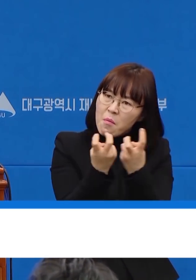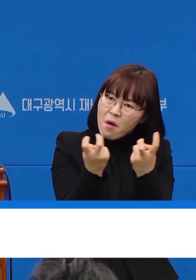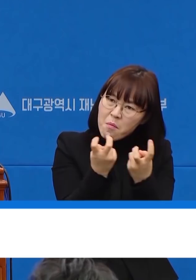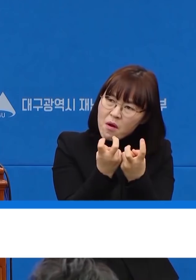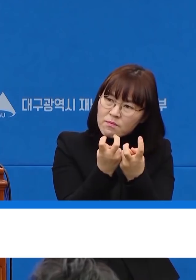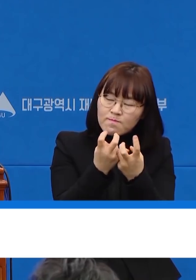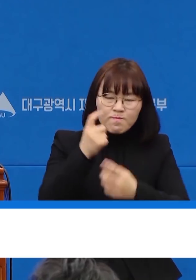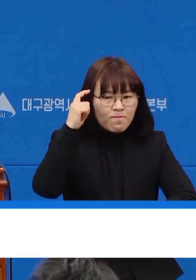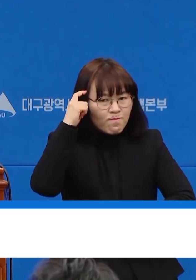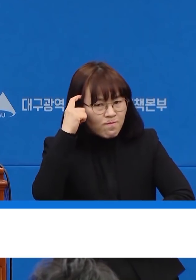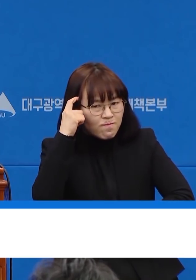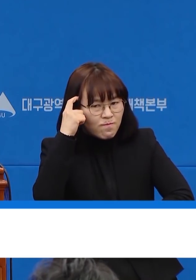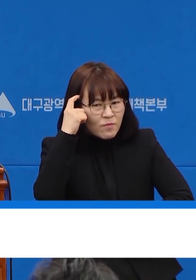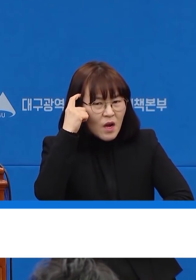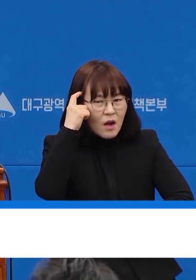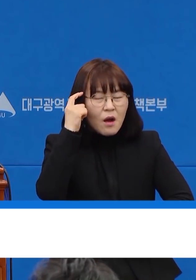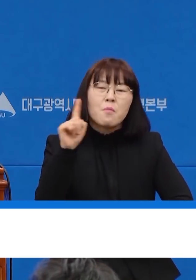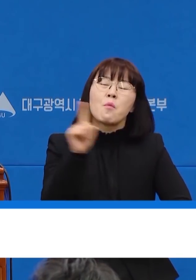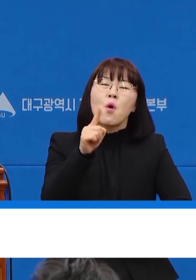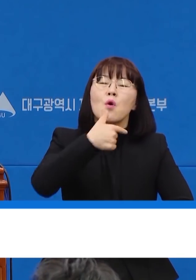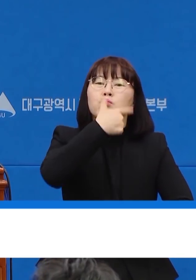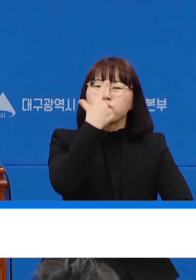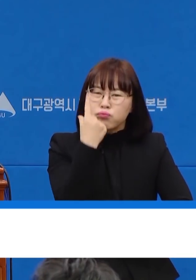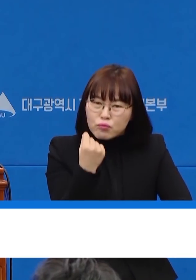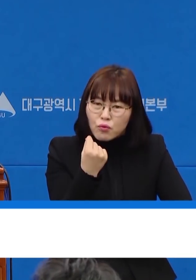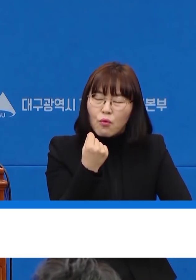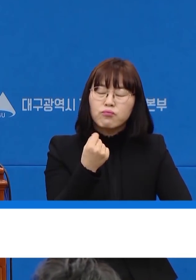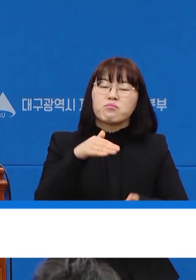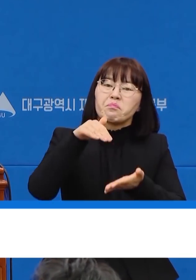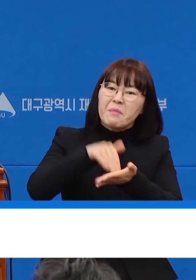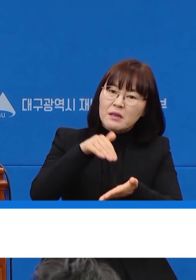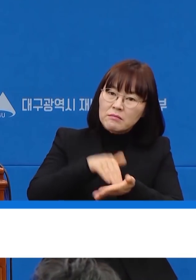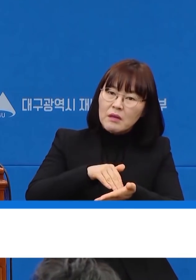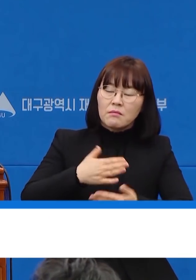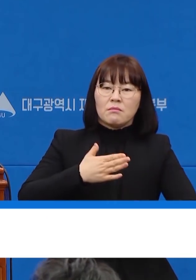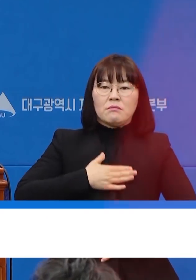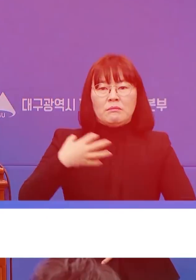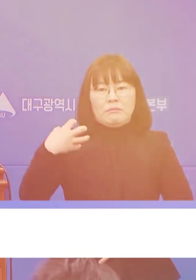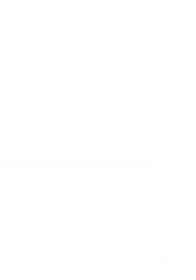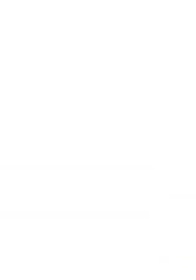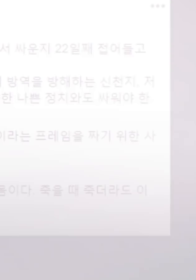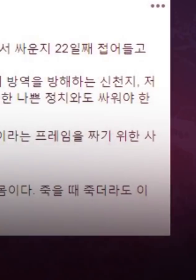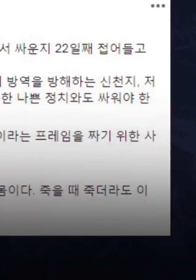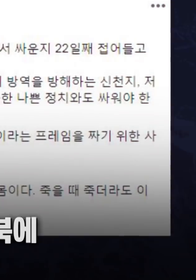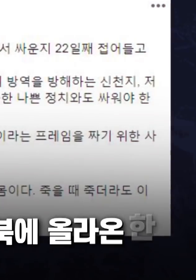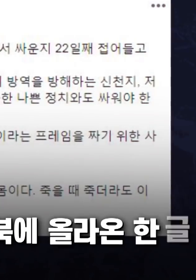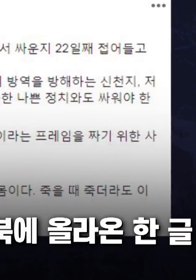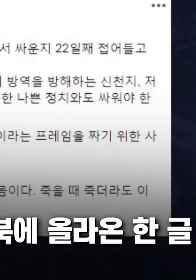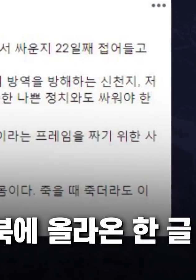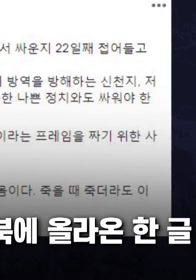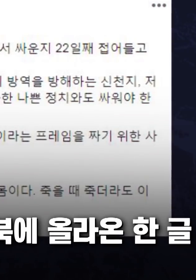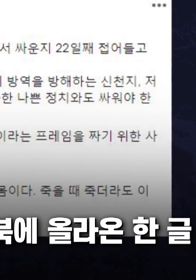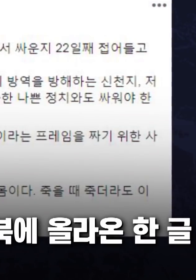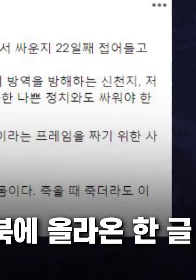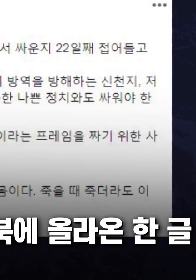점은 반성하고 책임질 일이 있다면 지겠다는 말씀을 분명히 드립니다.